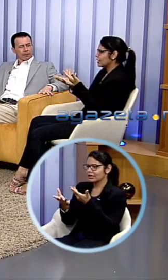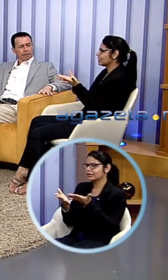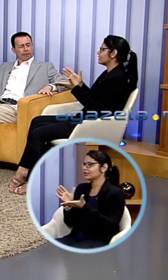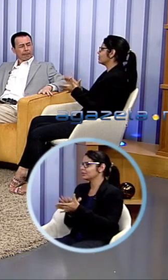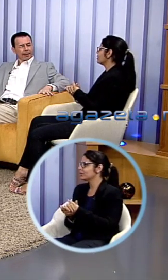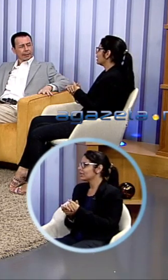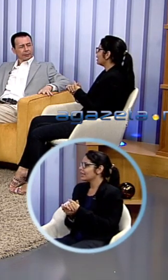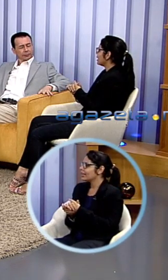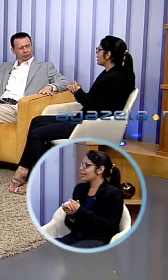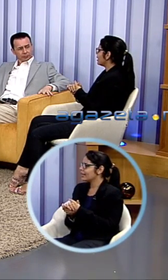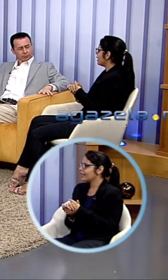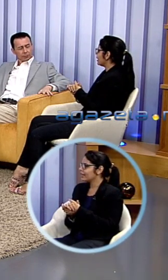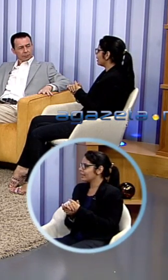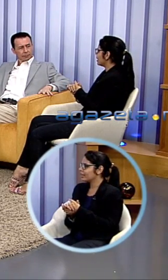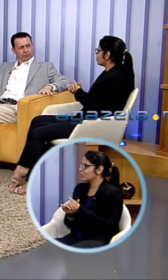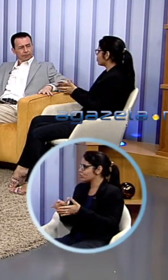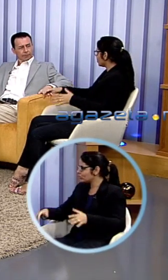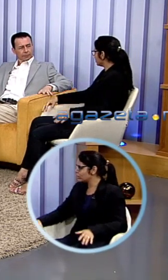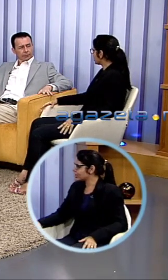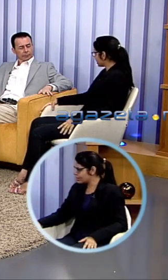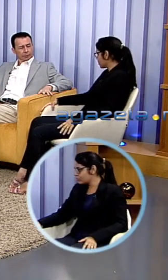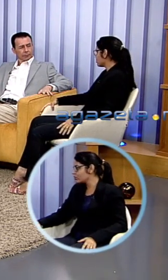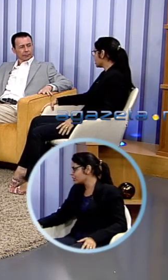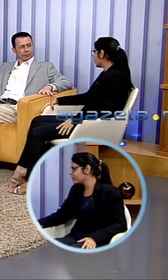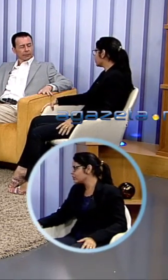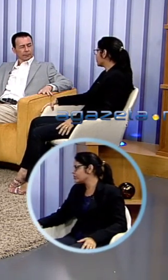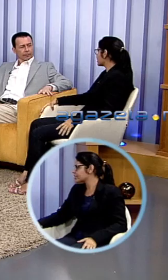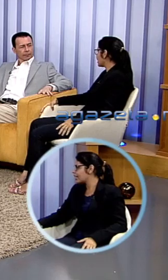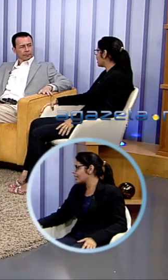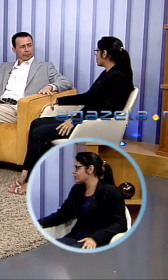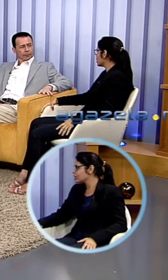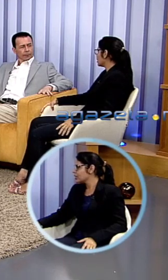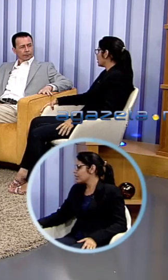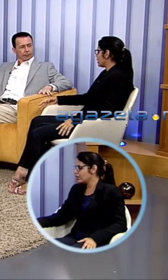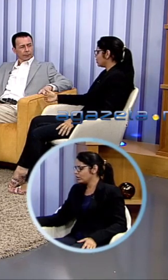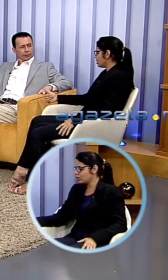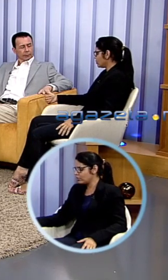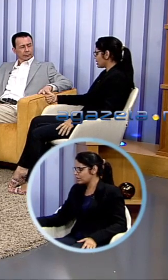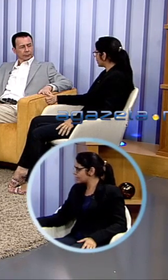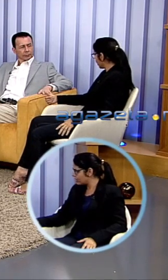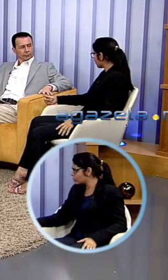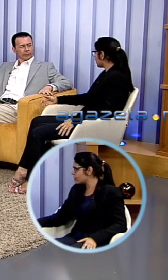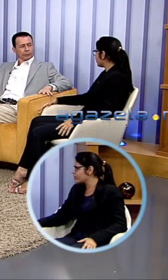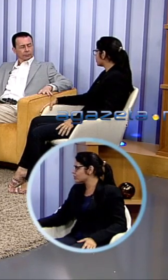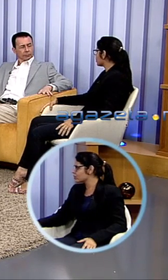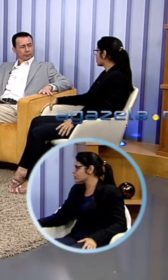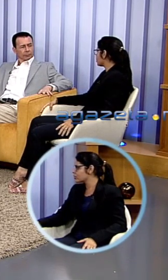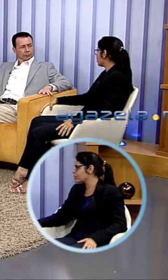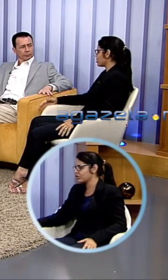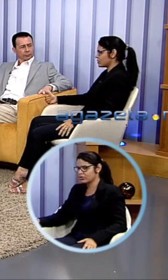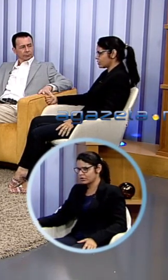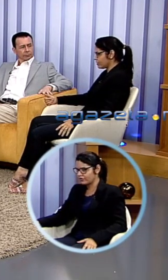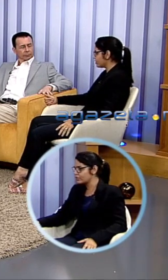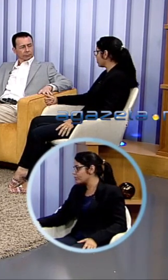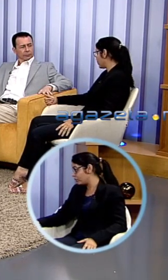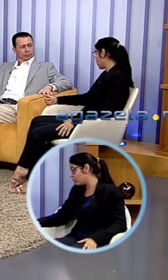então eh eu sou dedicação exclusiva na universidade eu não aceito serviços de